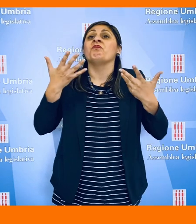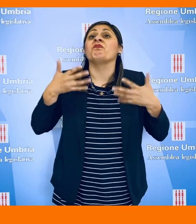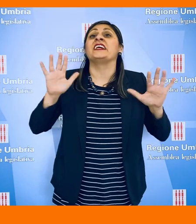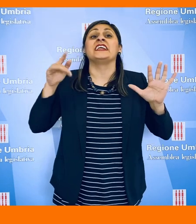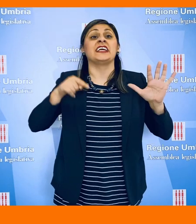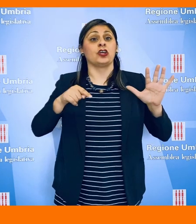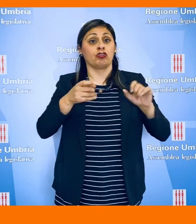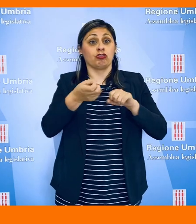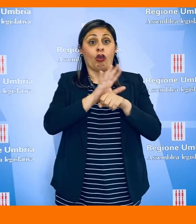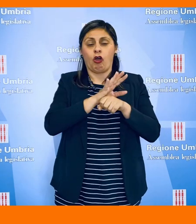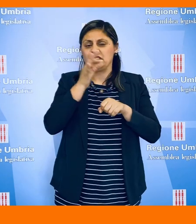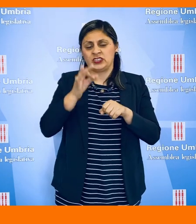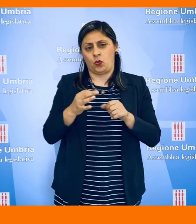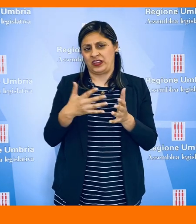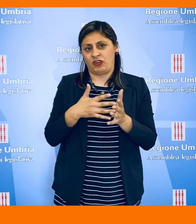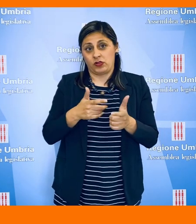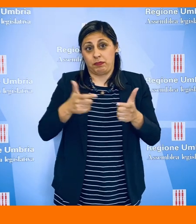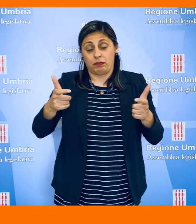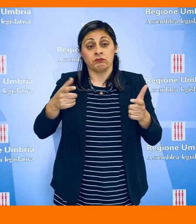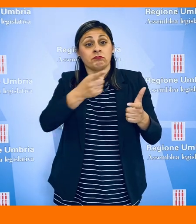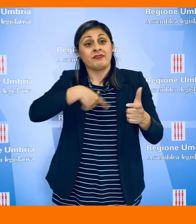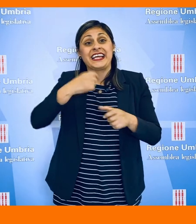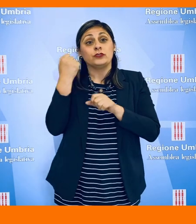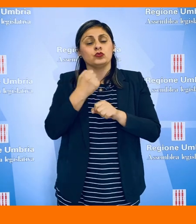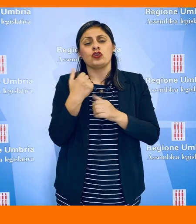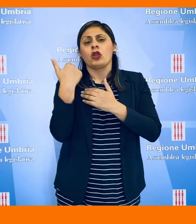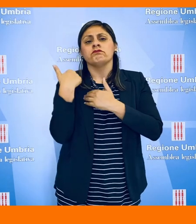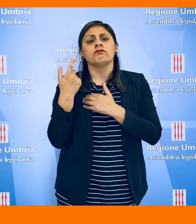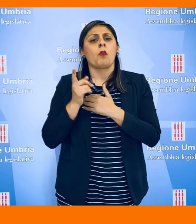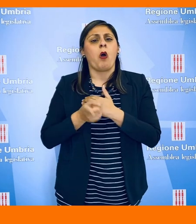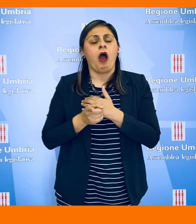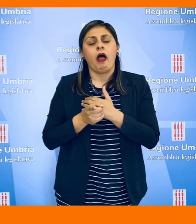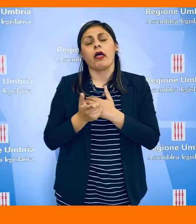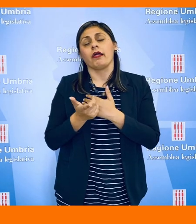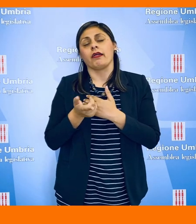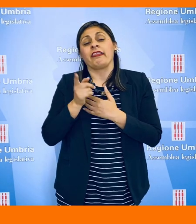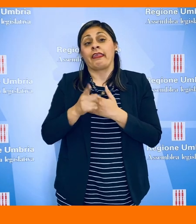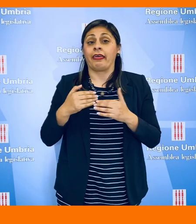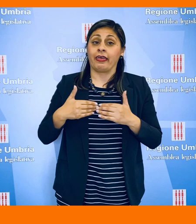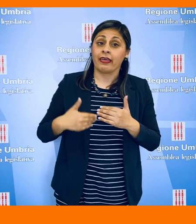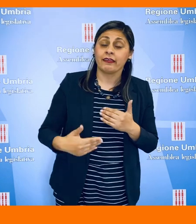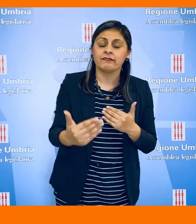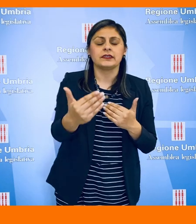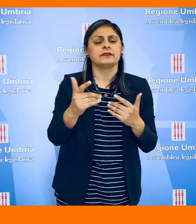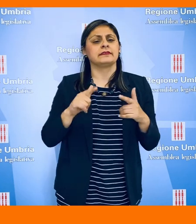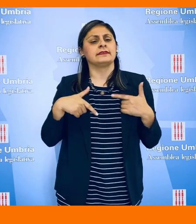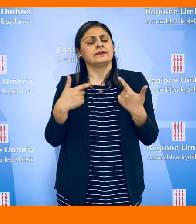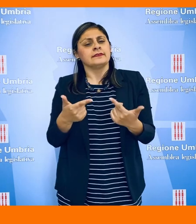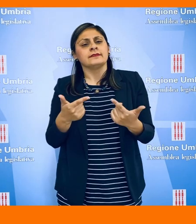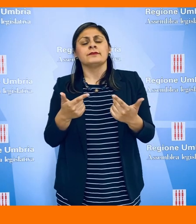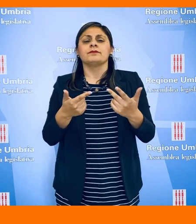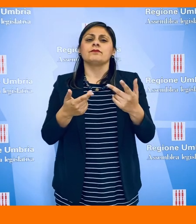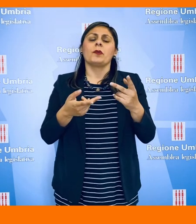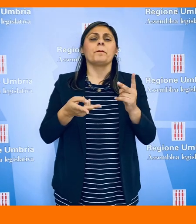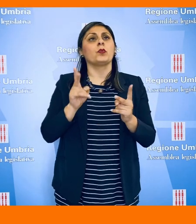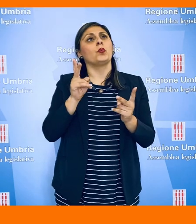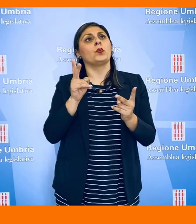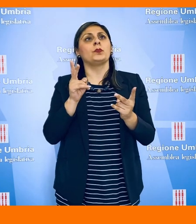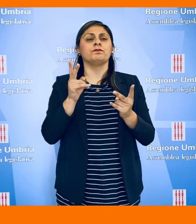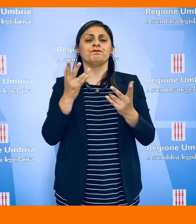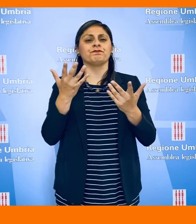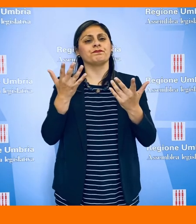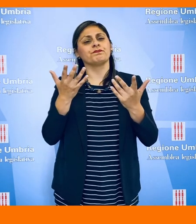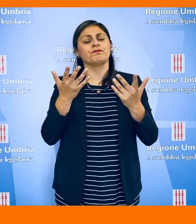Quindi il compito delle istituzioni è e sarà quello di cercare di rendere più semplici e